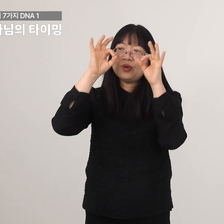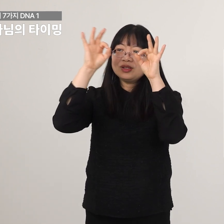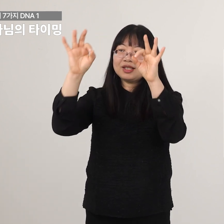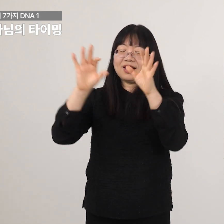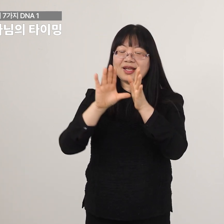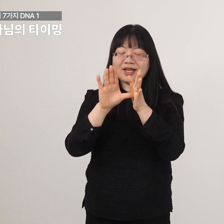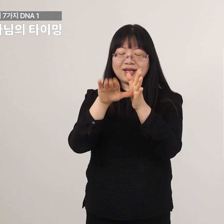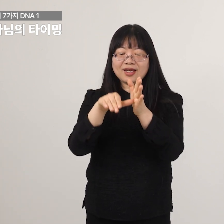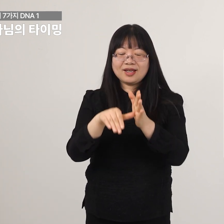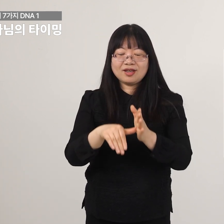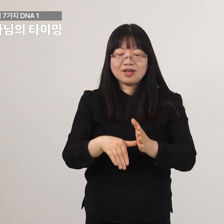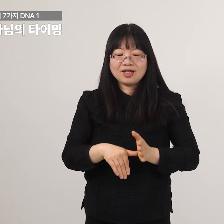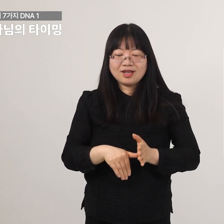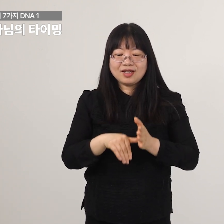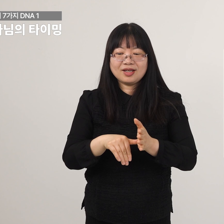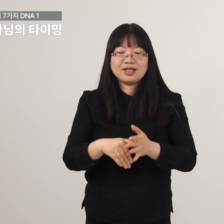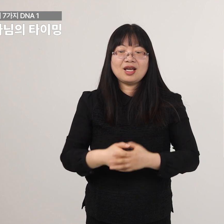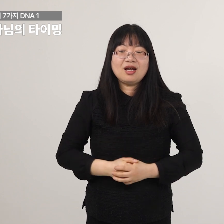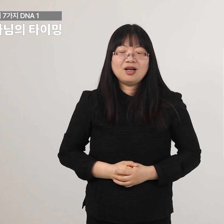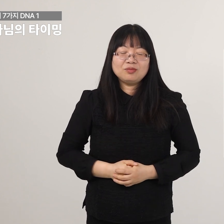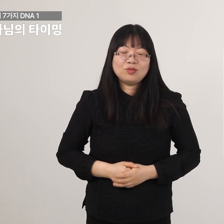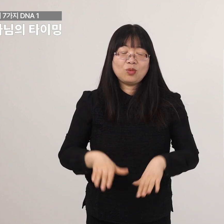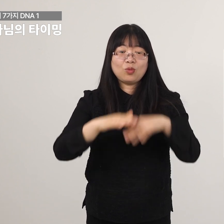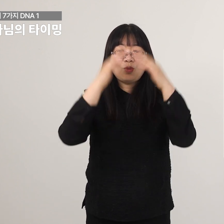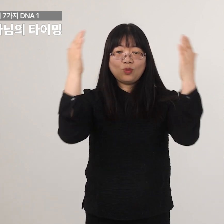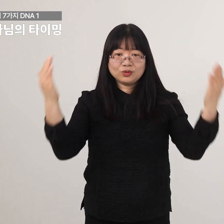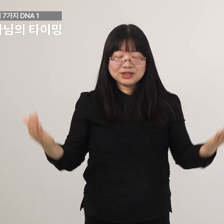주님을 볼 때